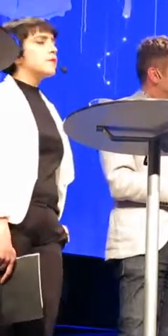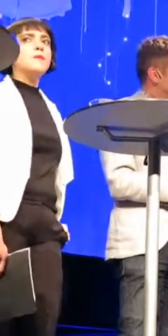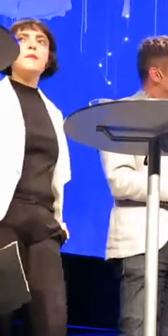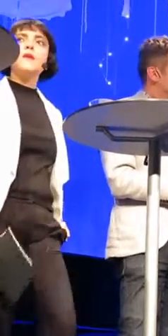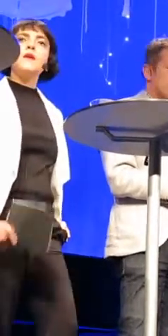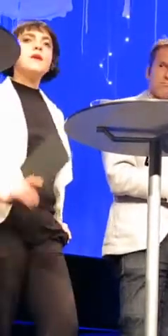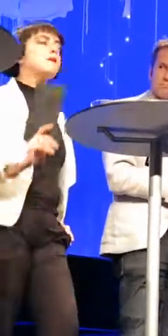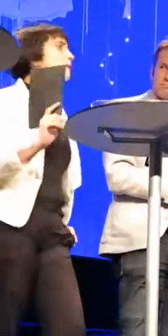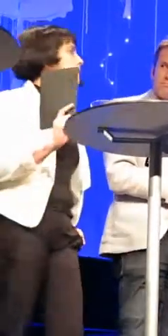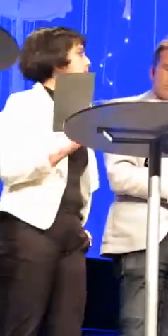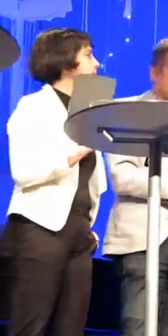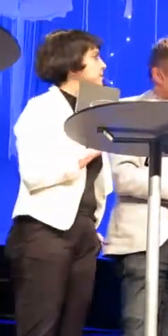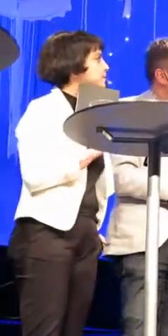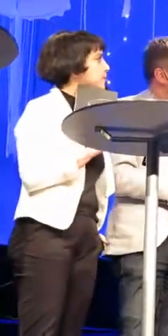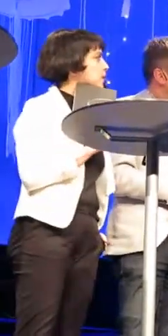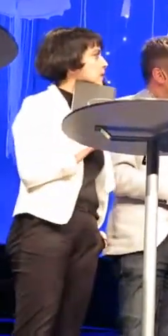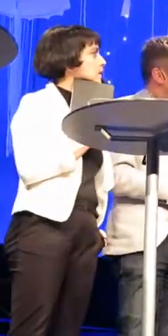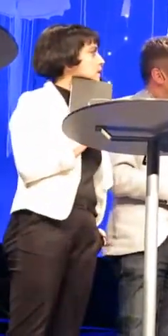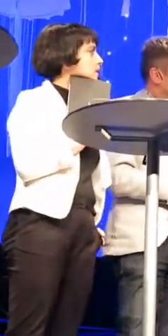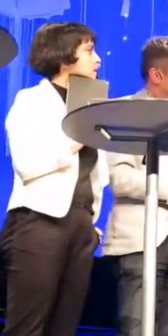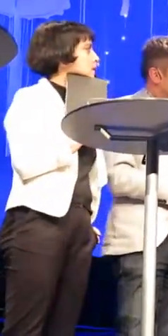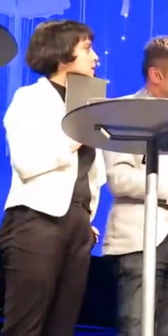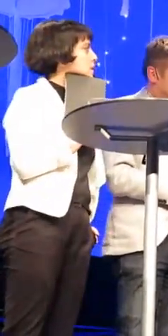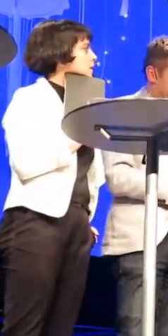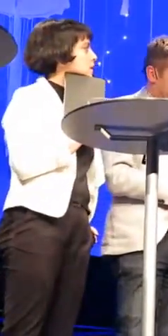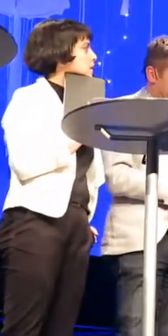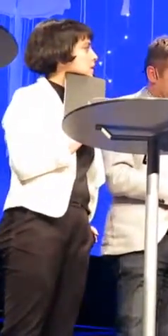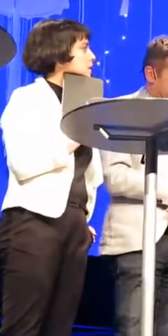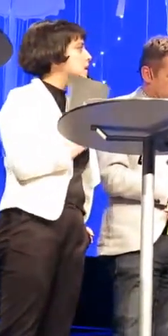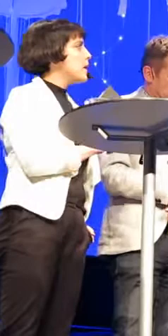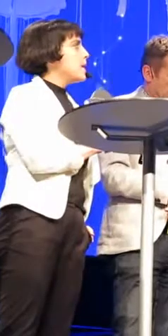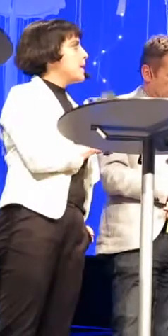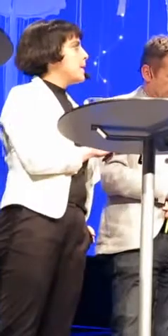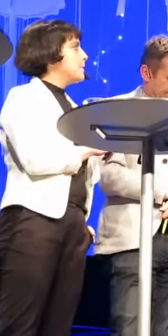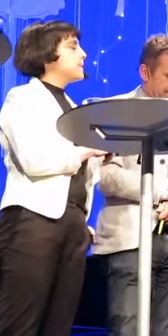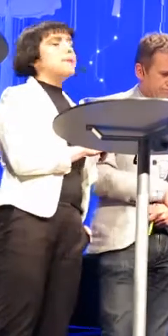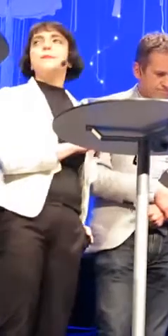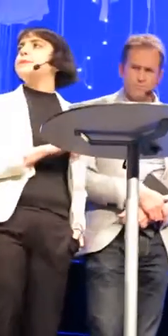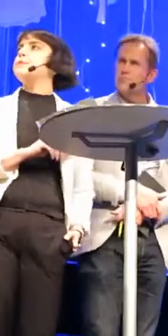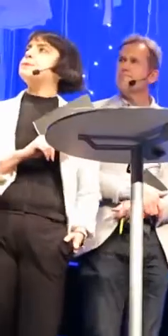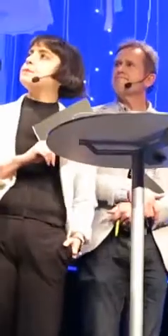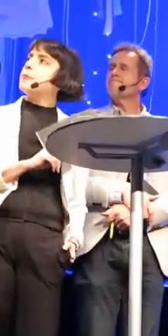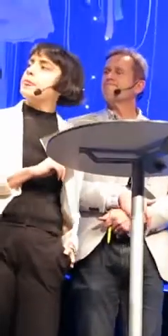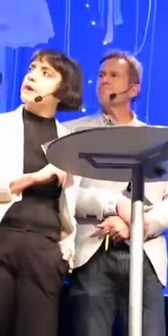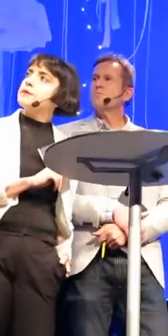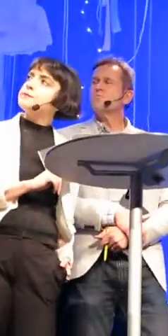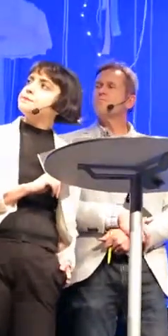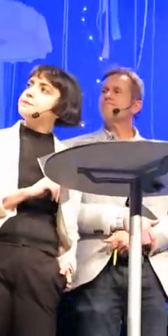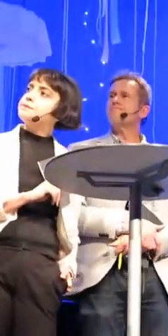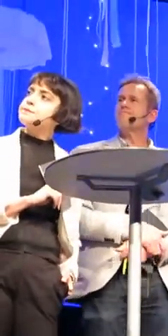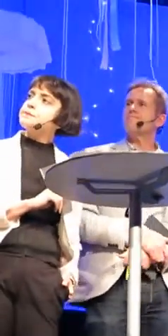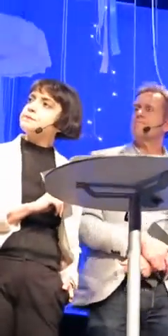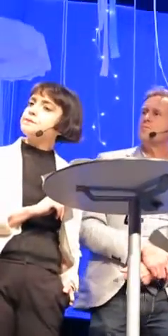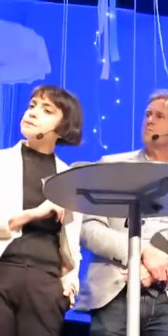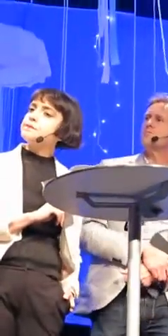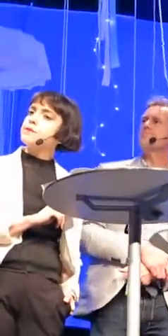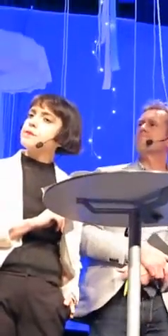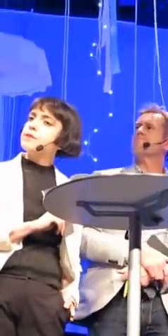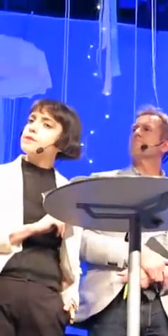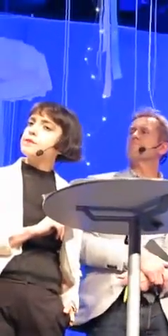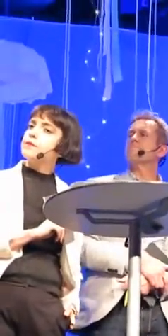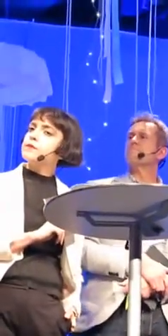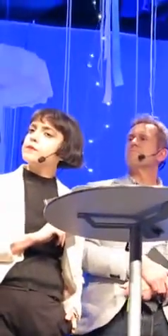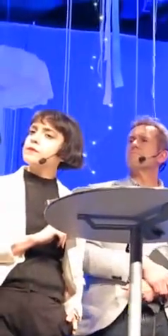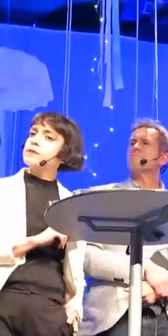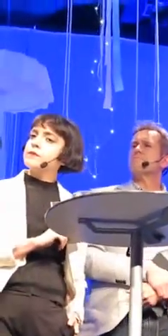så behöver vi större marknad till bättre priser och samma säkerhet. Men det där är ju väldigt klokt. Och om man kombinerar det med Erik nyss, så är det